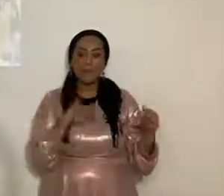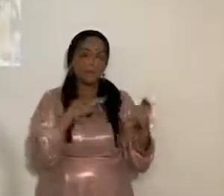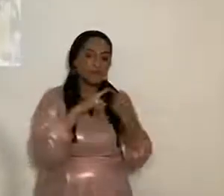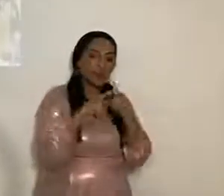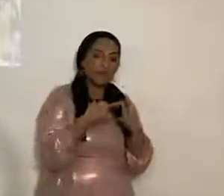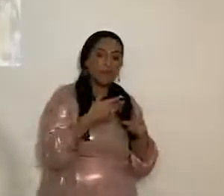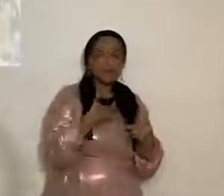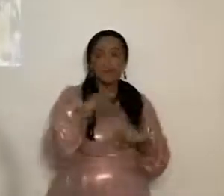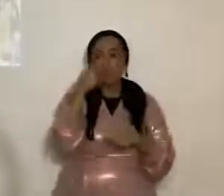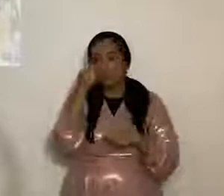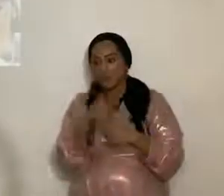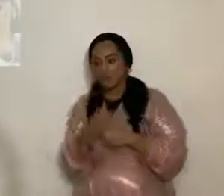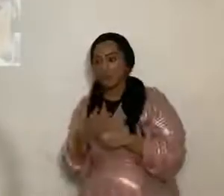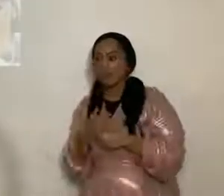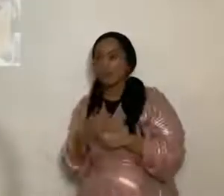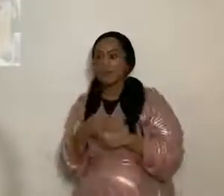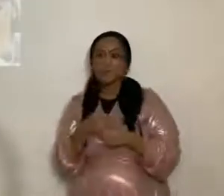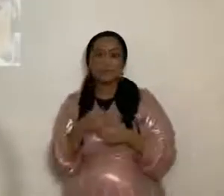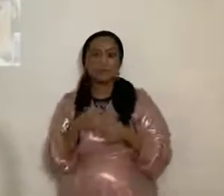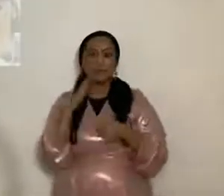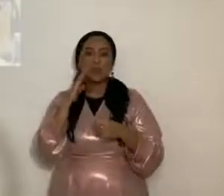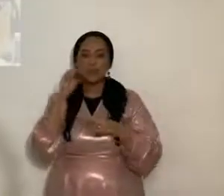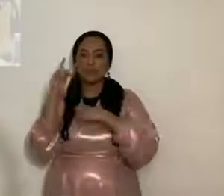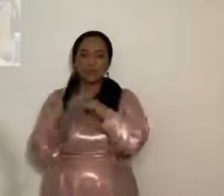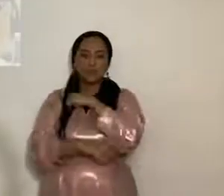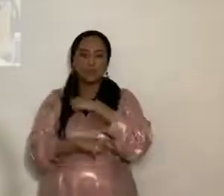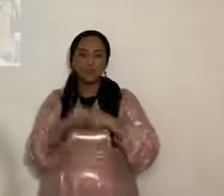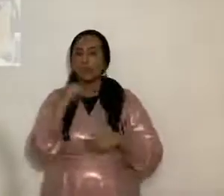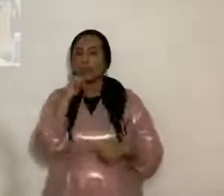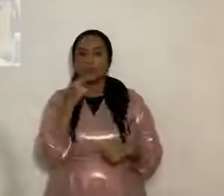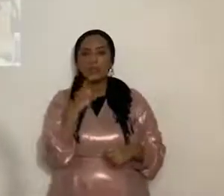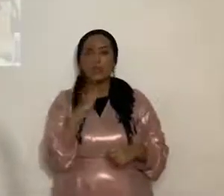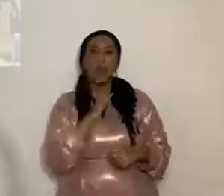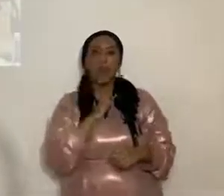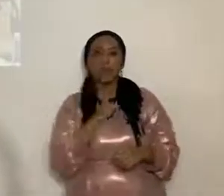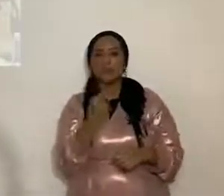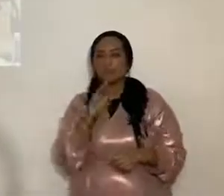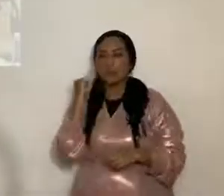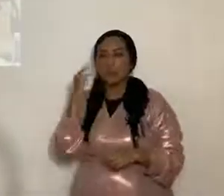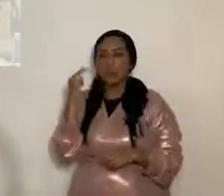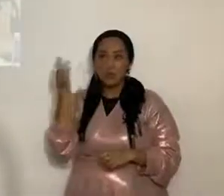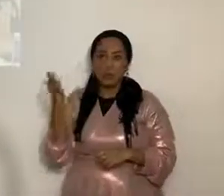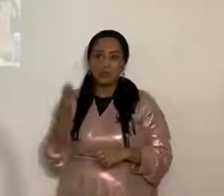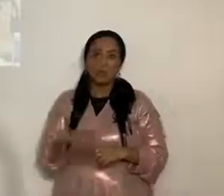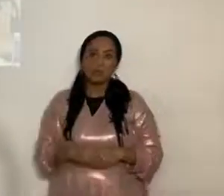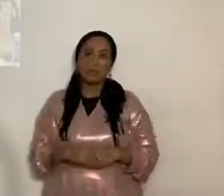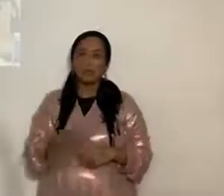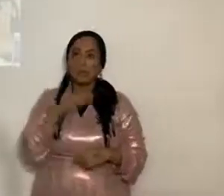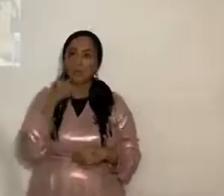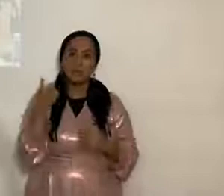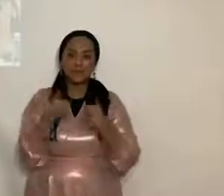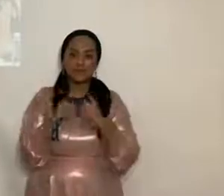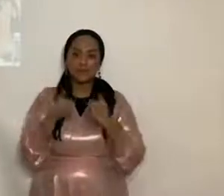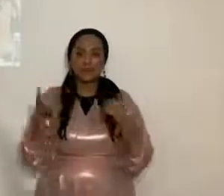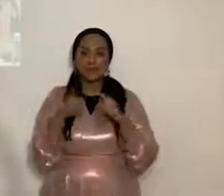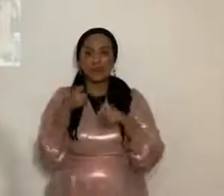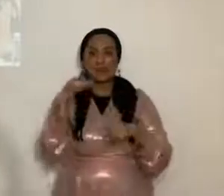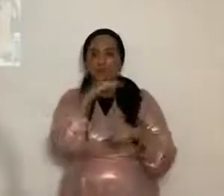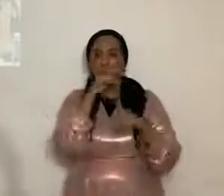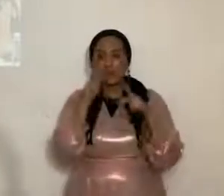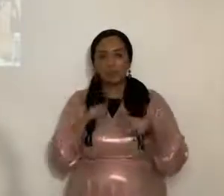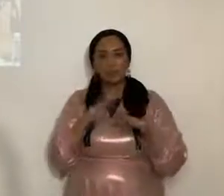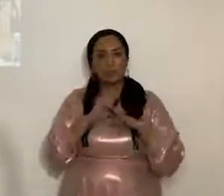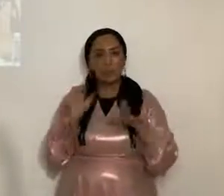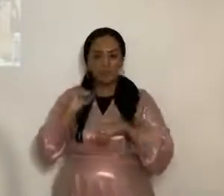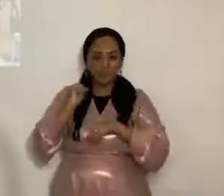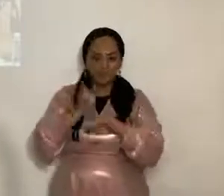mi así será la consecuencia. No lo digo yo, lo dice Yahweh. Mejor apártate de los apóstatas, ya